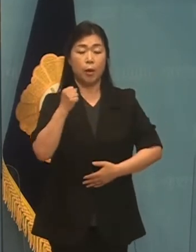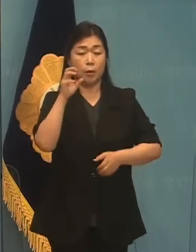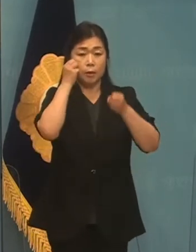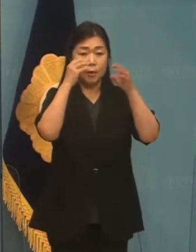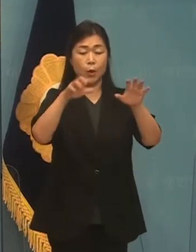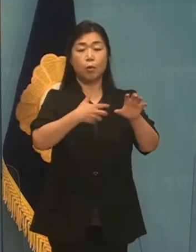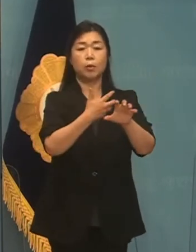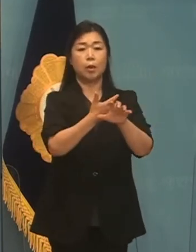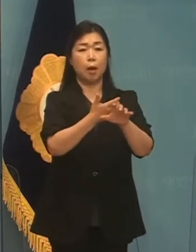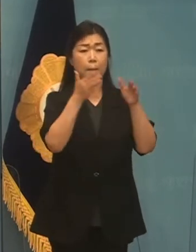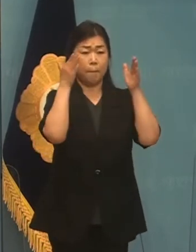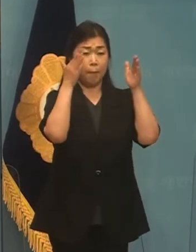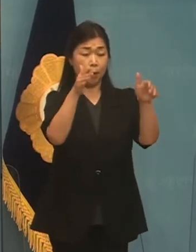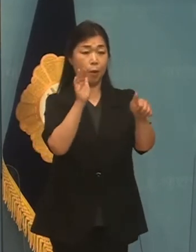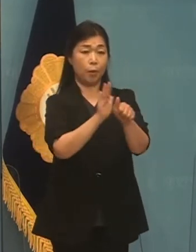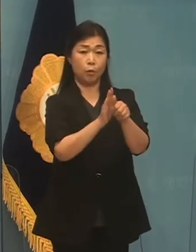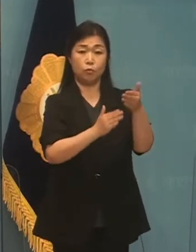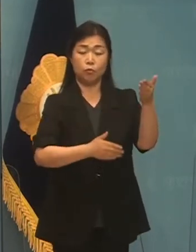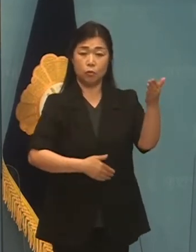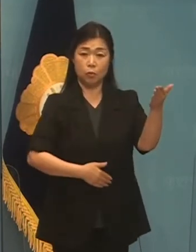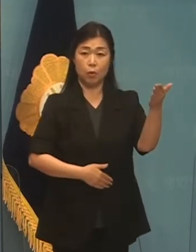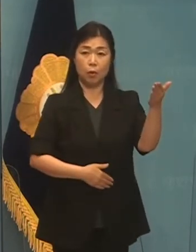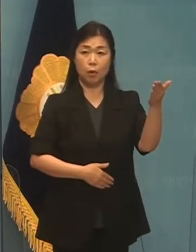혁신 방향을 제시하고